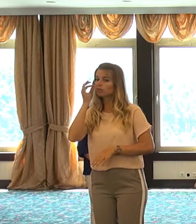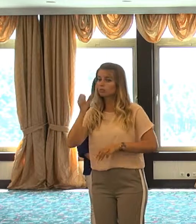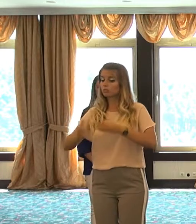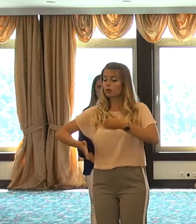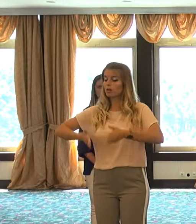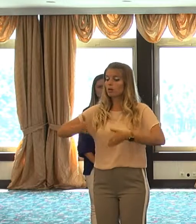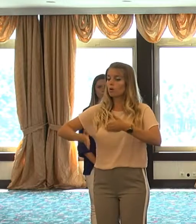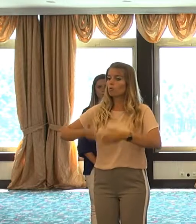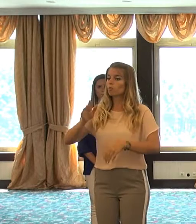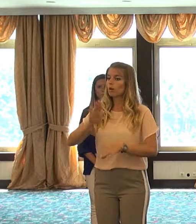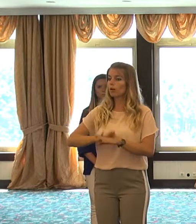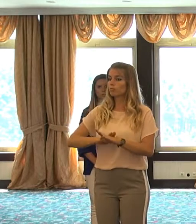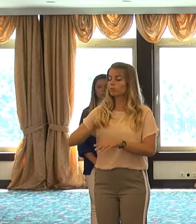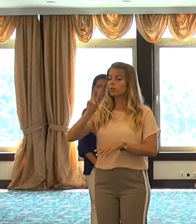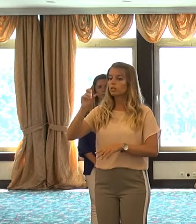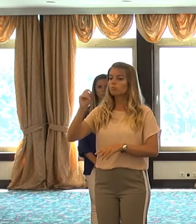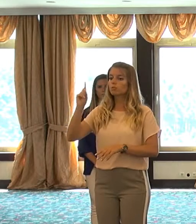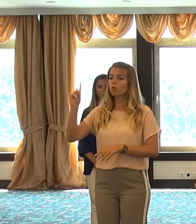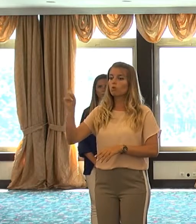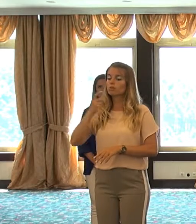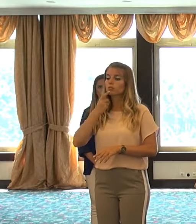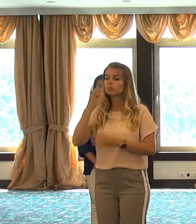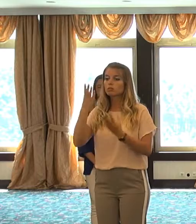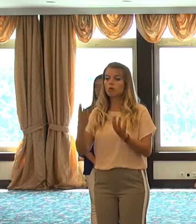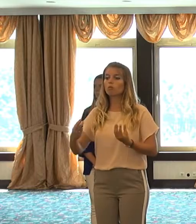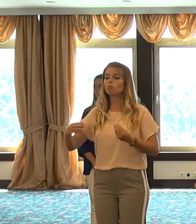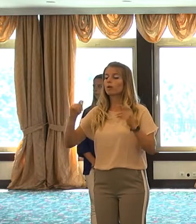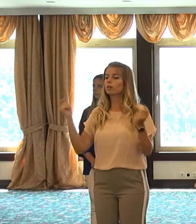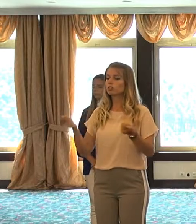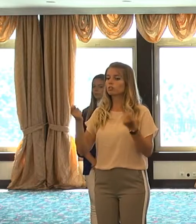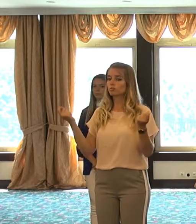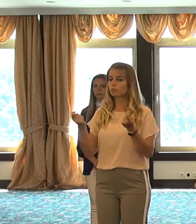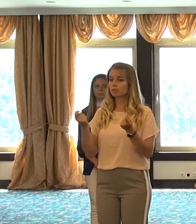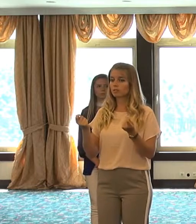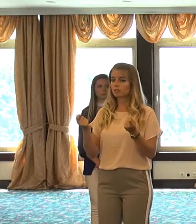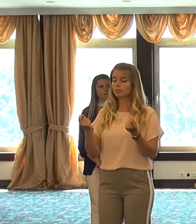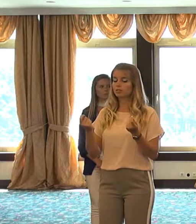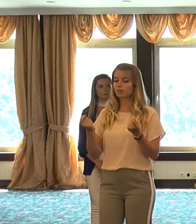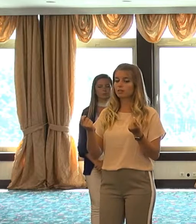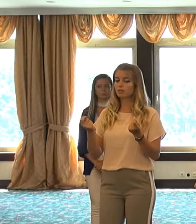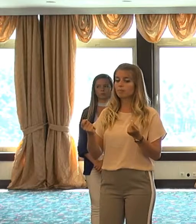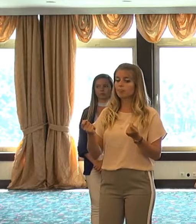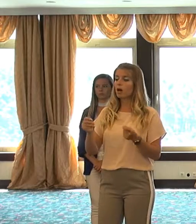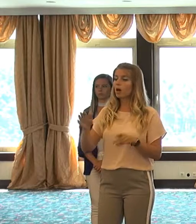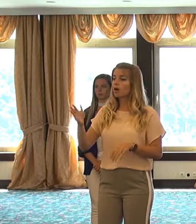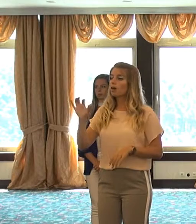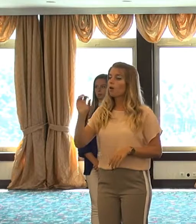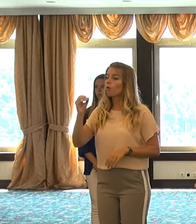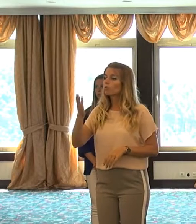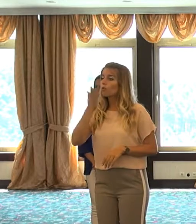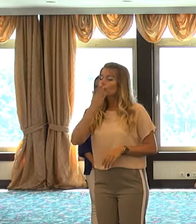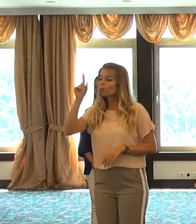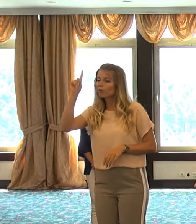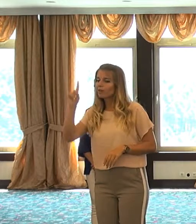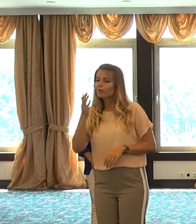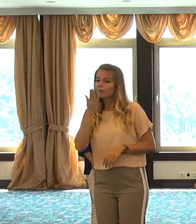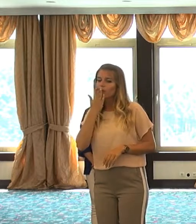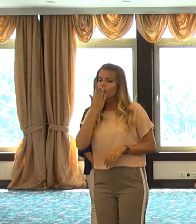geliştirmişlerdi. 2011 yılında olmayan çalışmalar, 2011 yılında ortaokul öğrencisinin, ilkokul